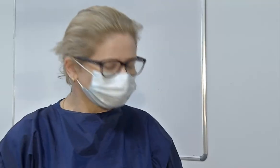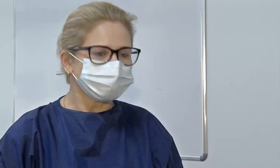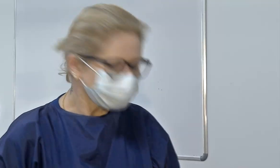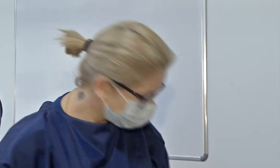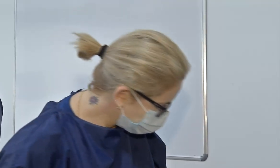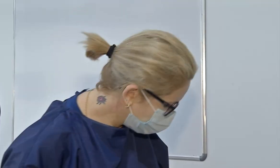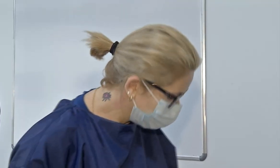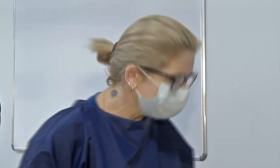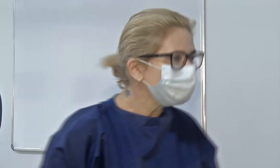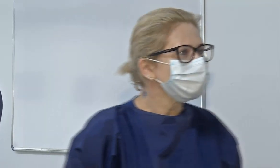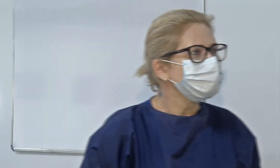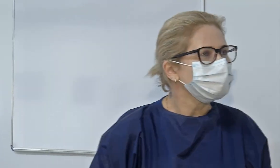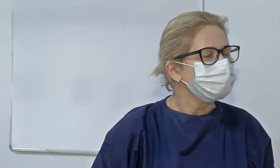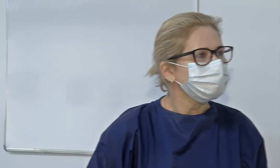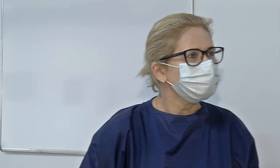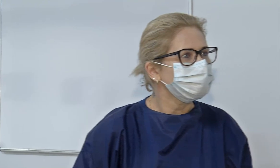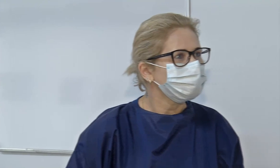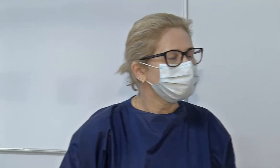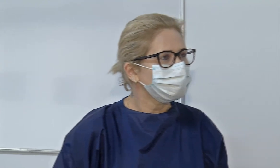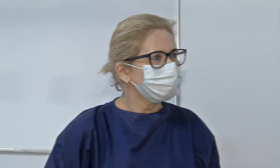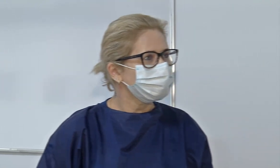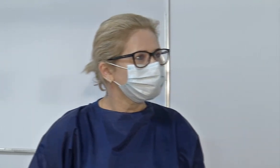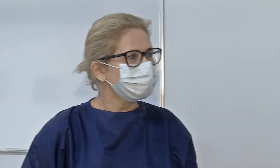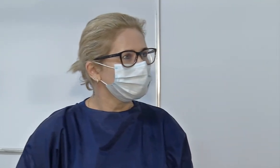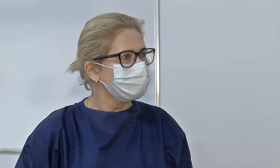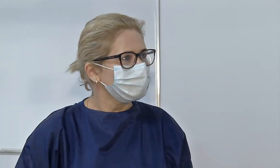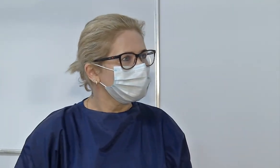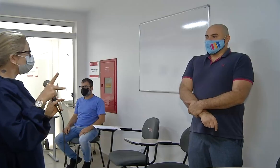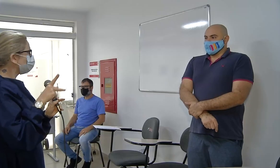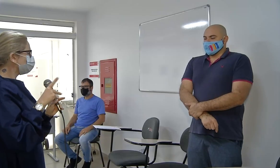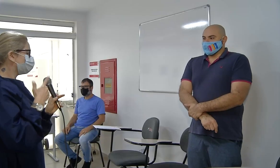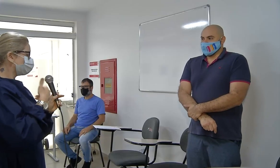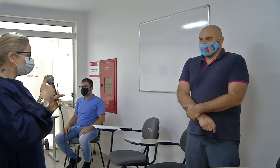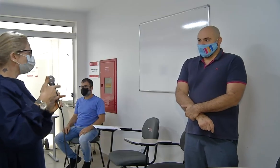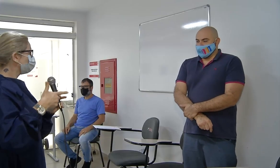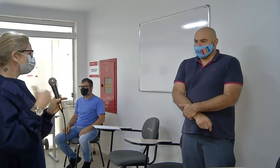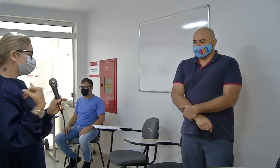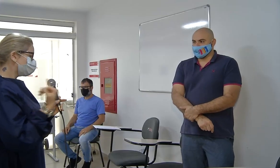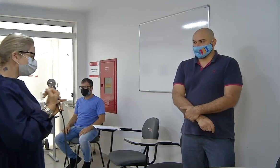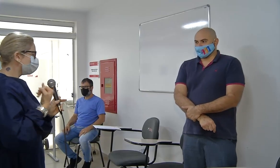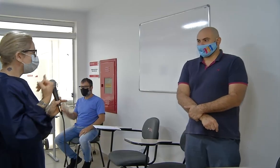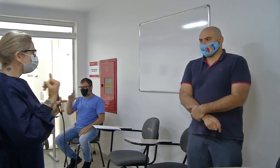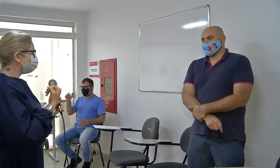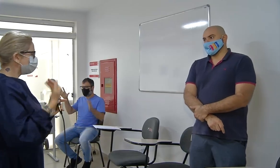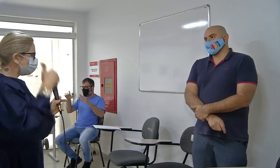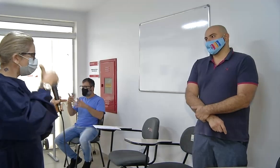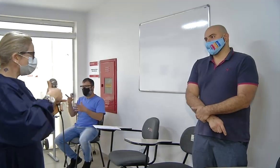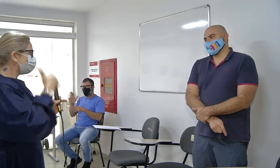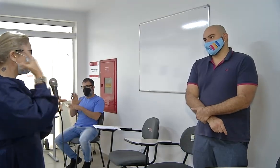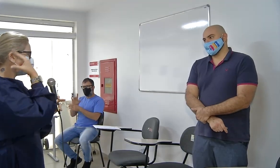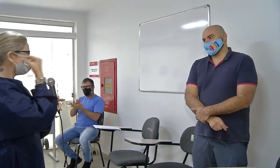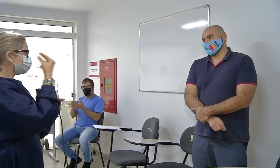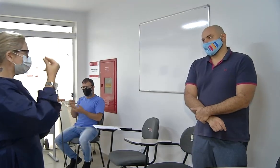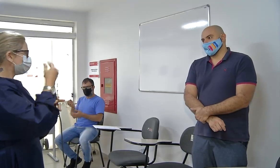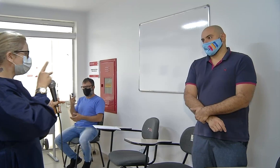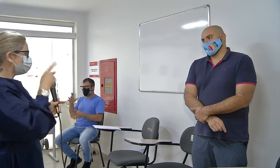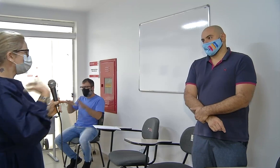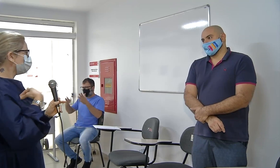alunos. Nos auxiliou na tradução a professora Luciana Bica, professora de Libras e orientadora do projeto.